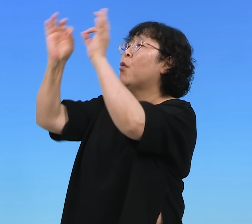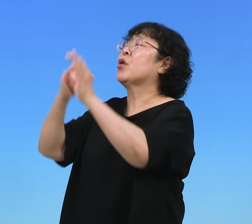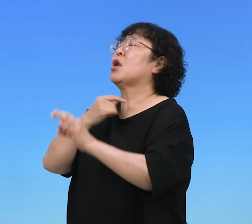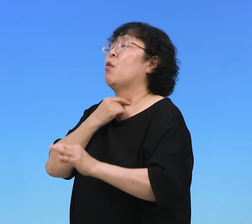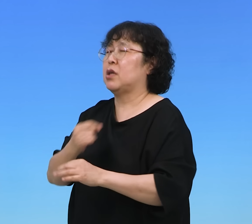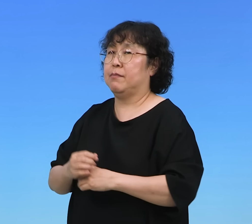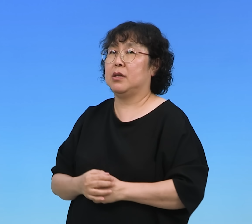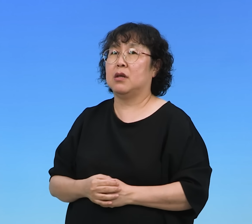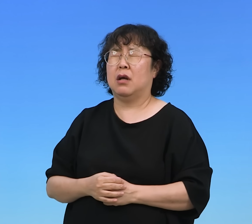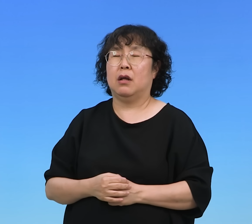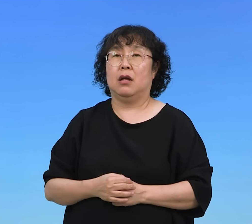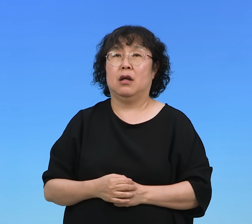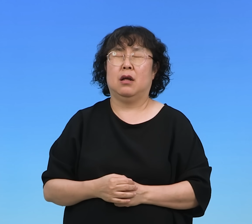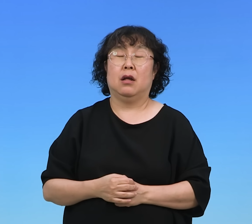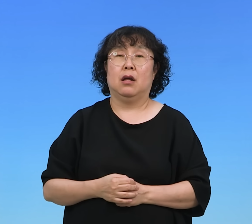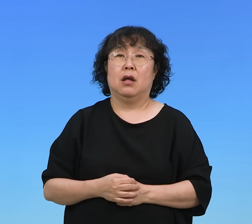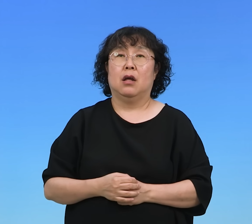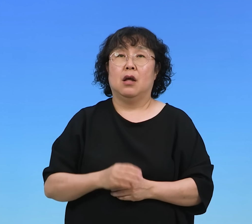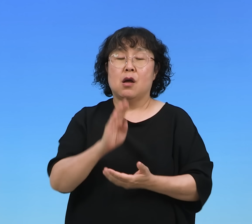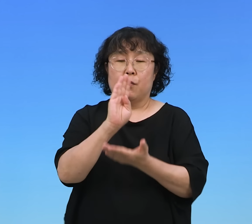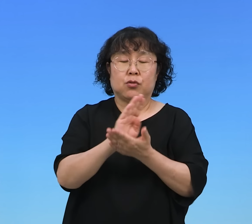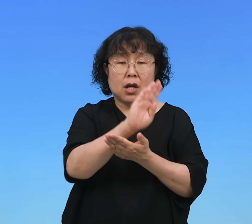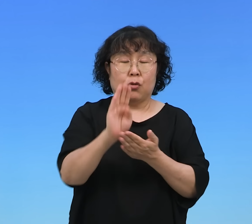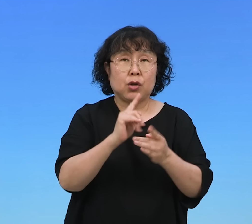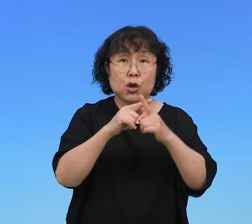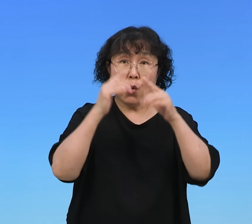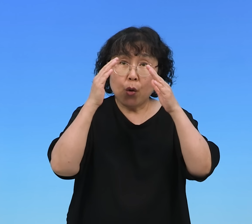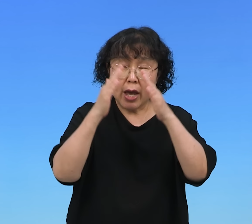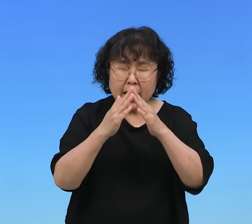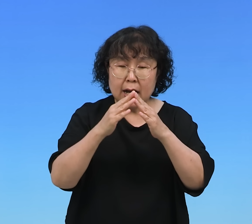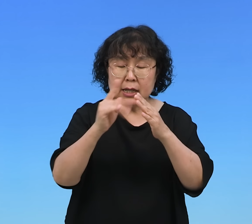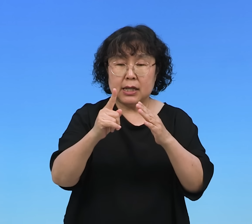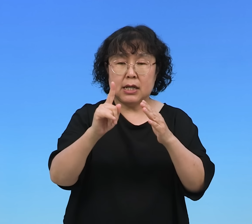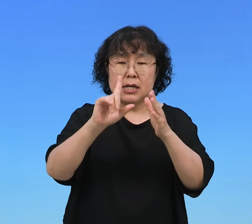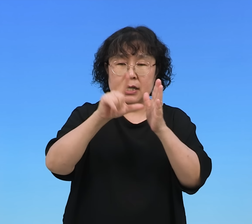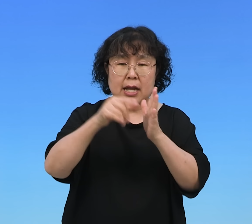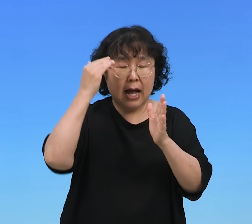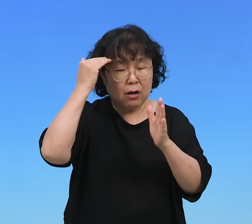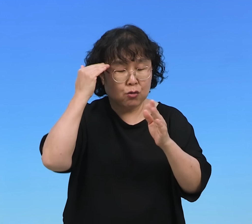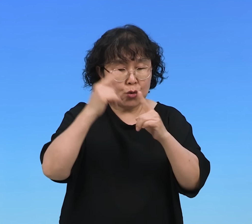분당 우리 교회와 이 시대 한국 교회에 가장 가슴 아픈 거